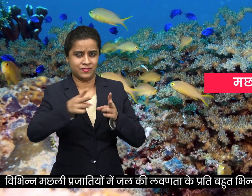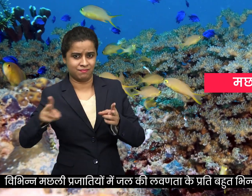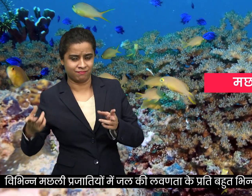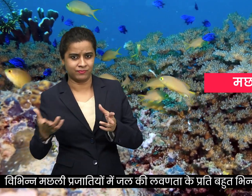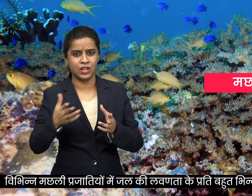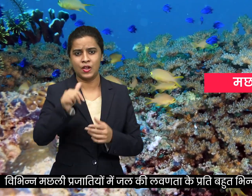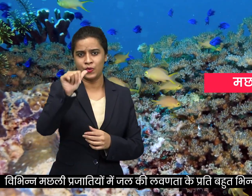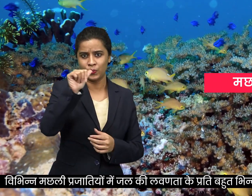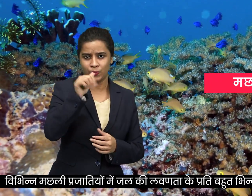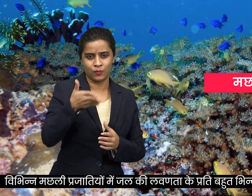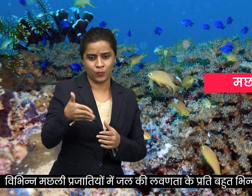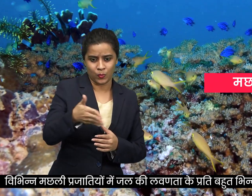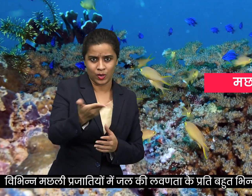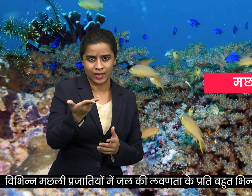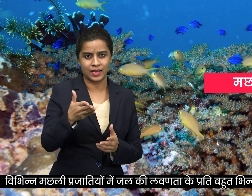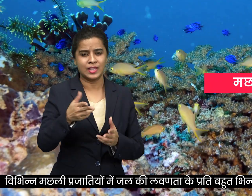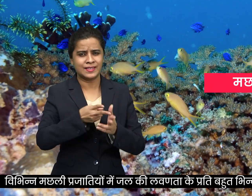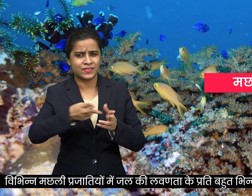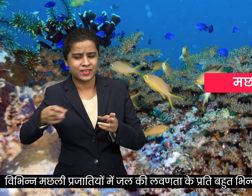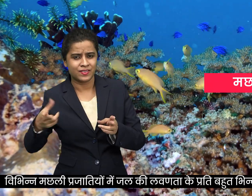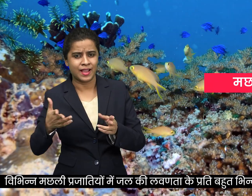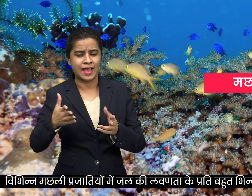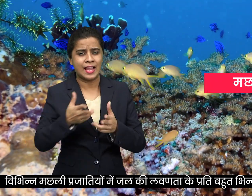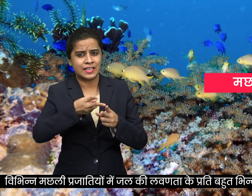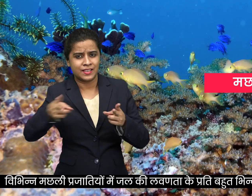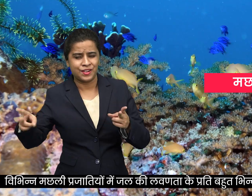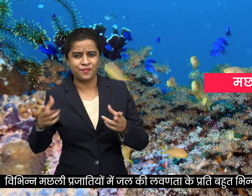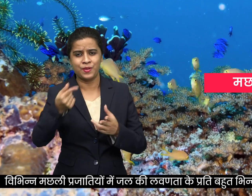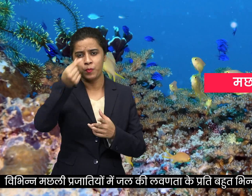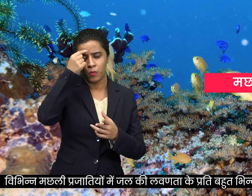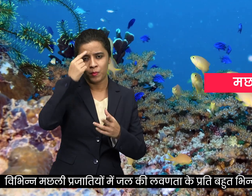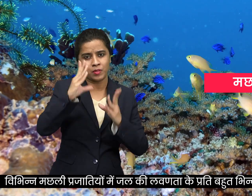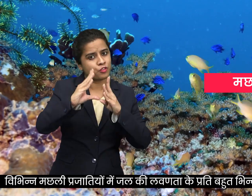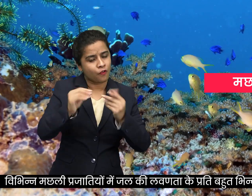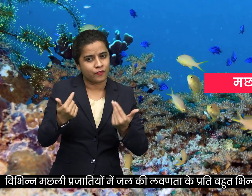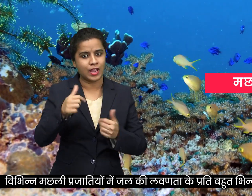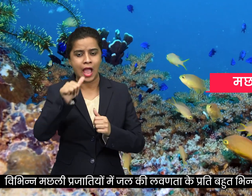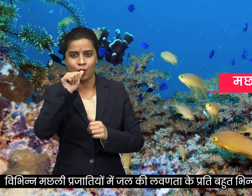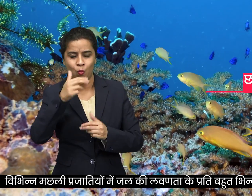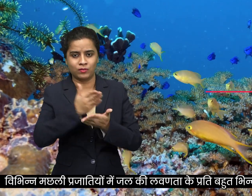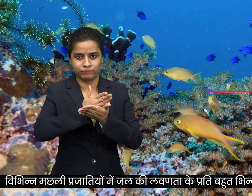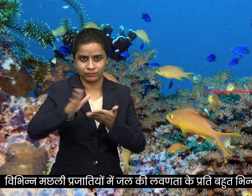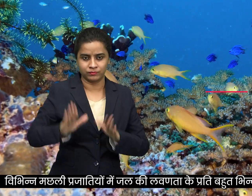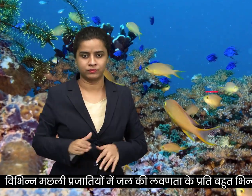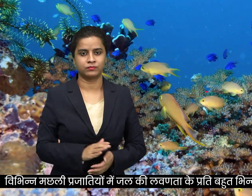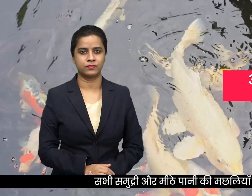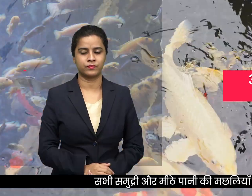विभिन्न मछली प्रजातियों में जल की लवणता के प्रति बहुत भिन्न सहनशीलता होती है।